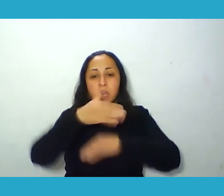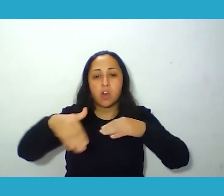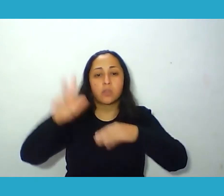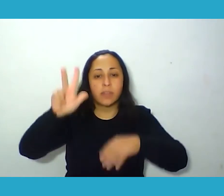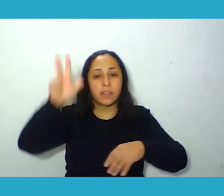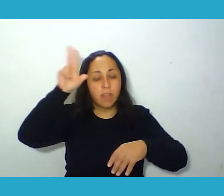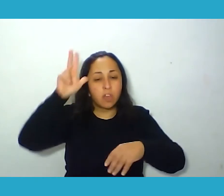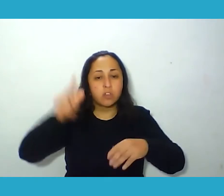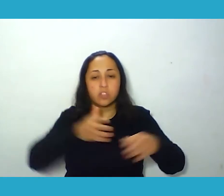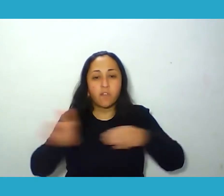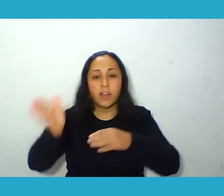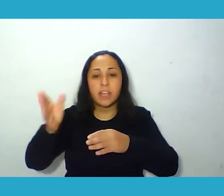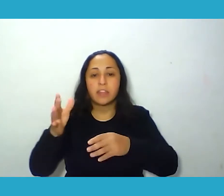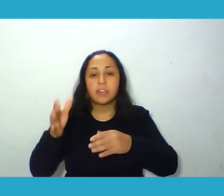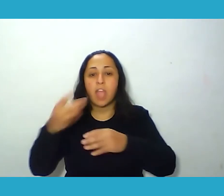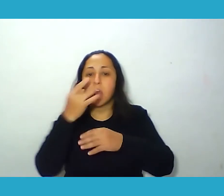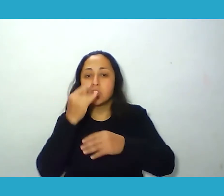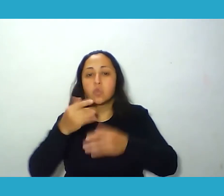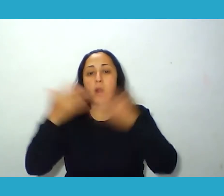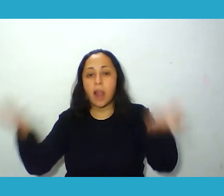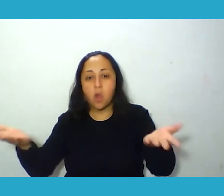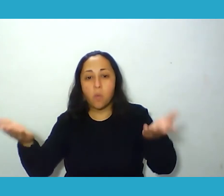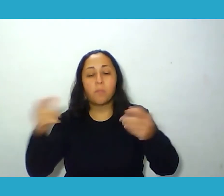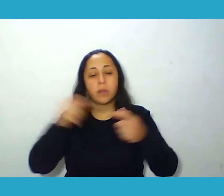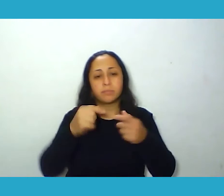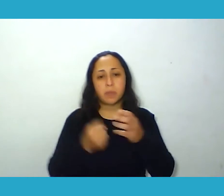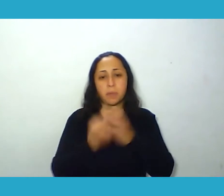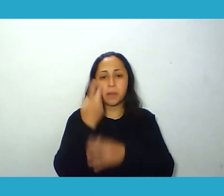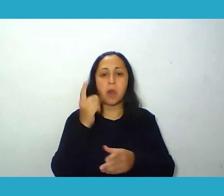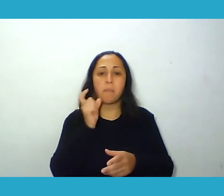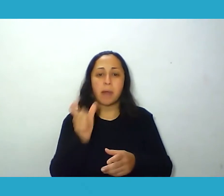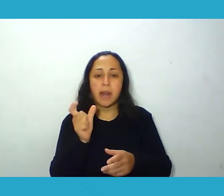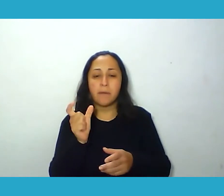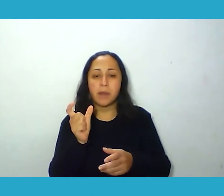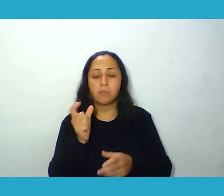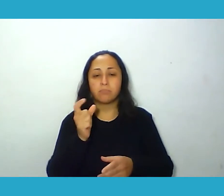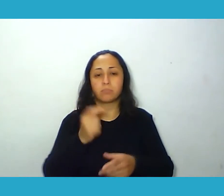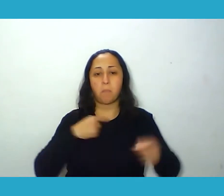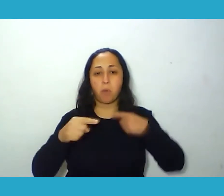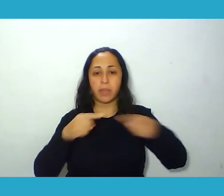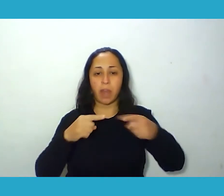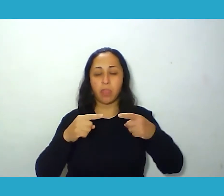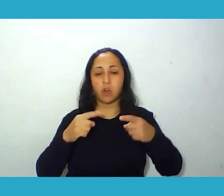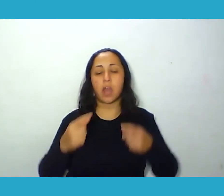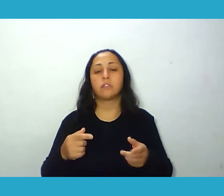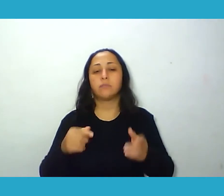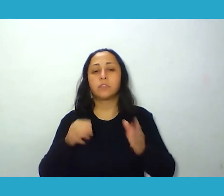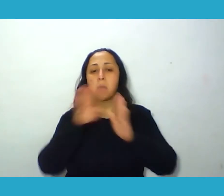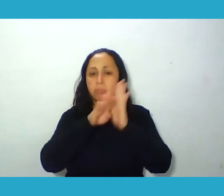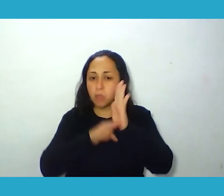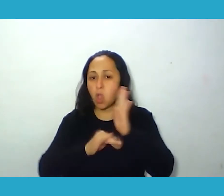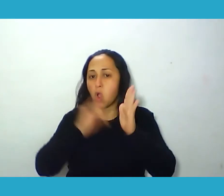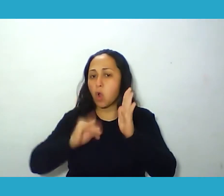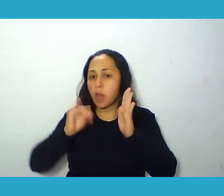38, tramo de Oriente Costa Sur La Cumbre. Inicialmente toma la palabra la moderadora de esta audiencia, quien, conforme al orden de